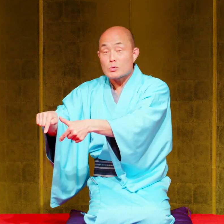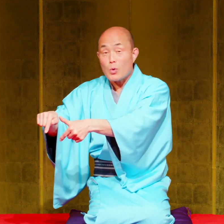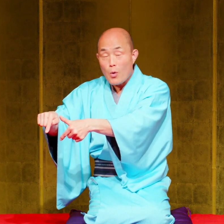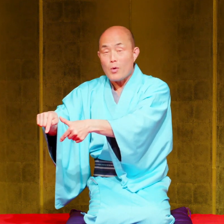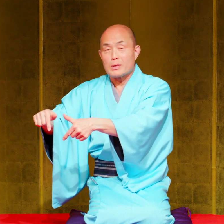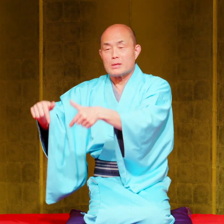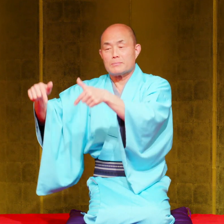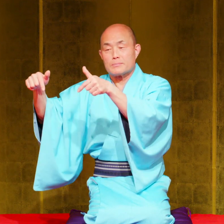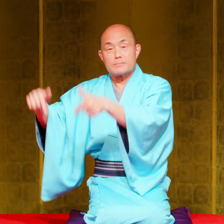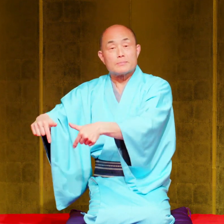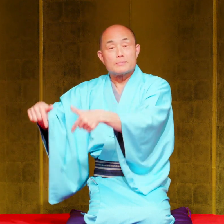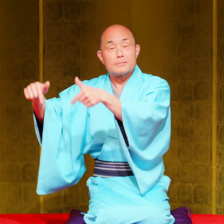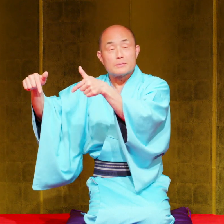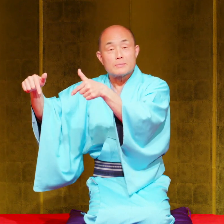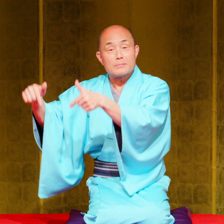2回やると